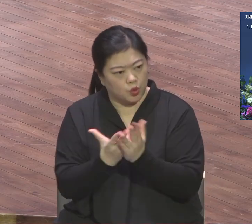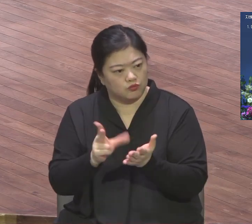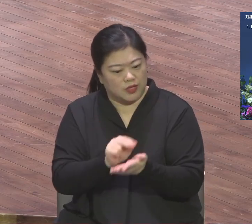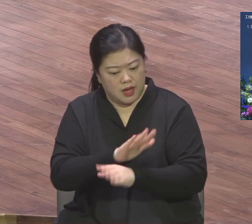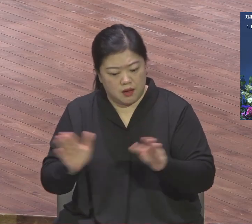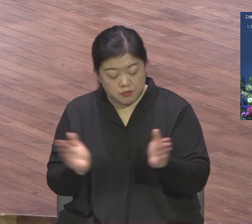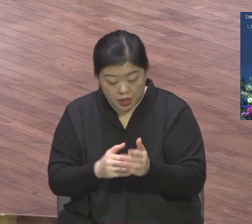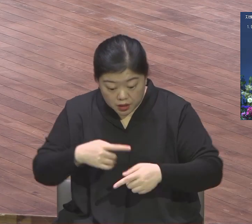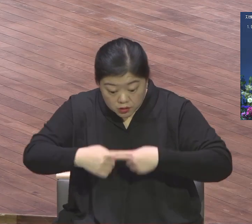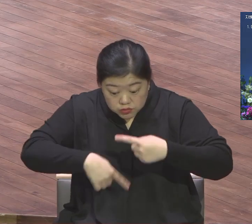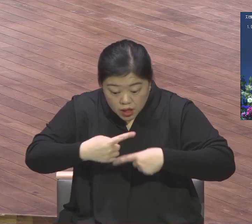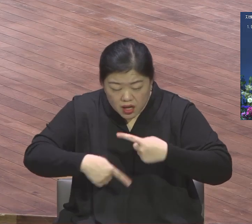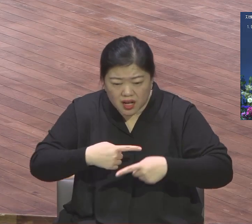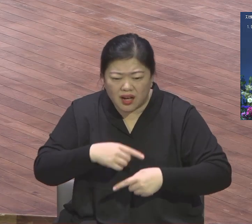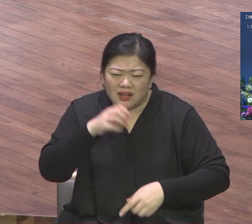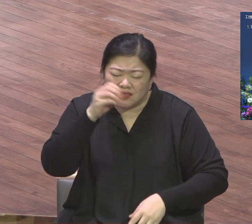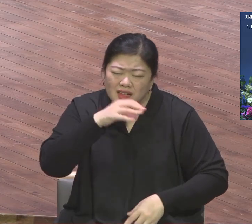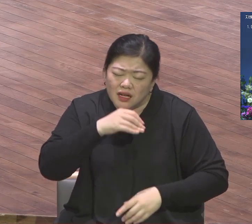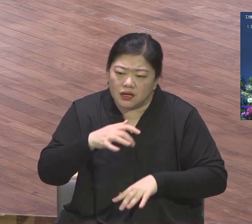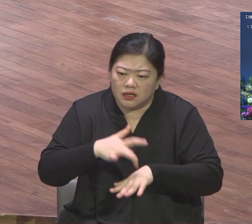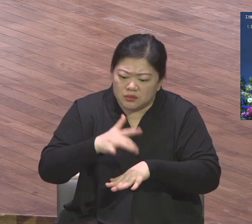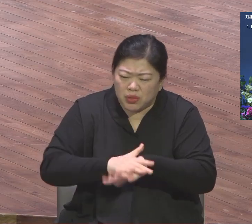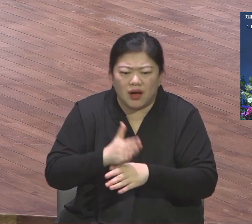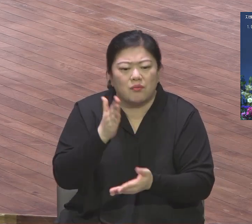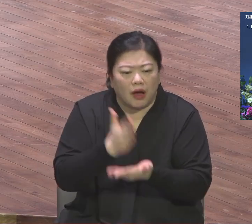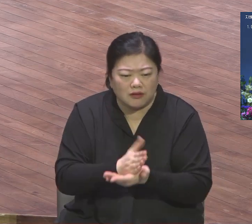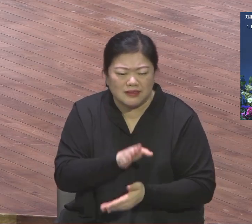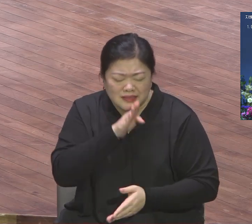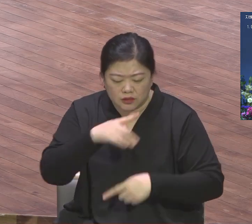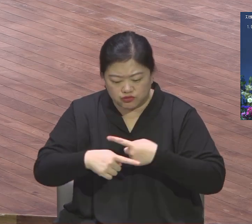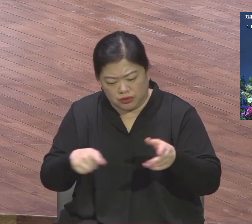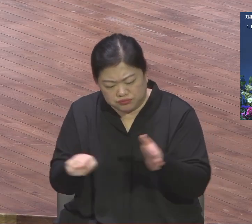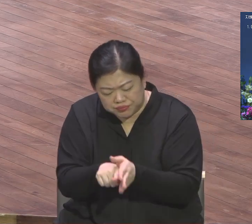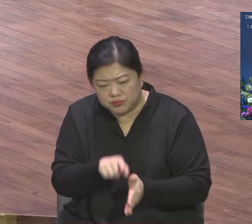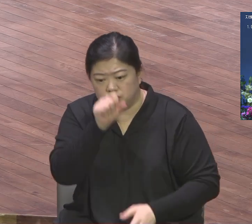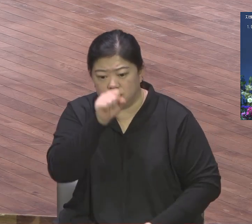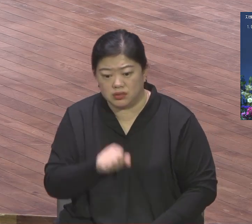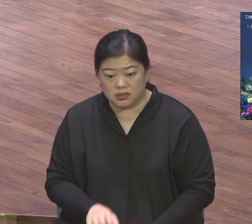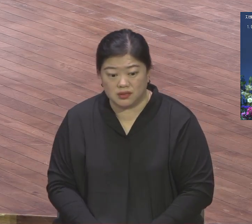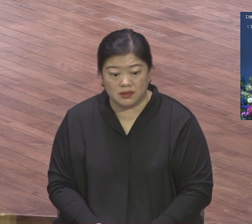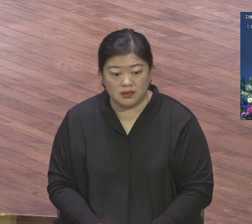믿어야지. 정면 돌파해야지.